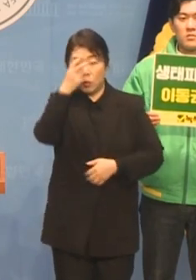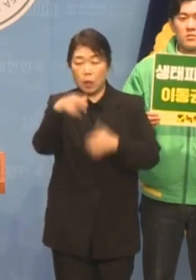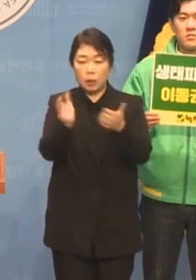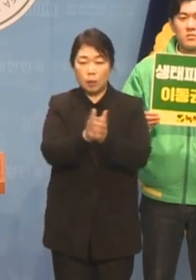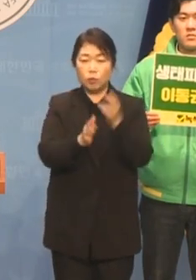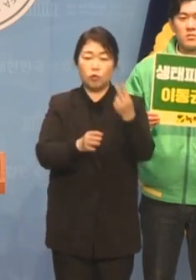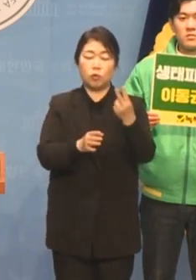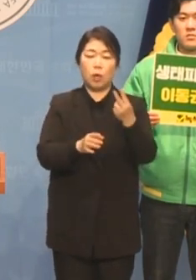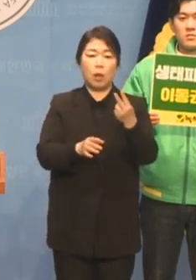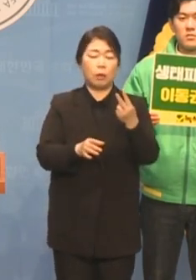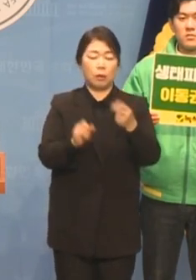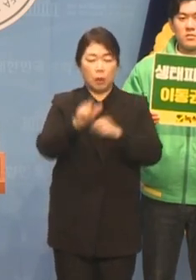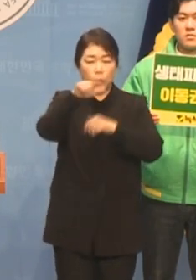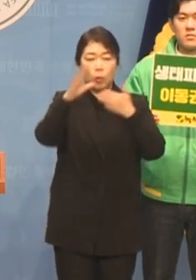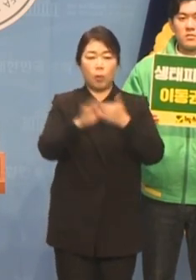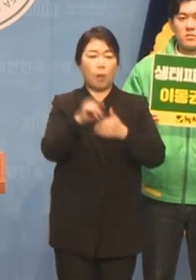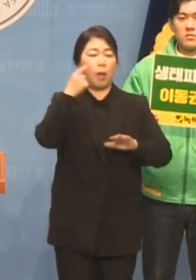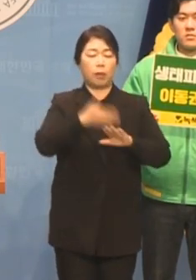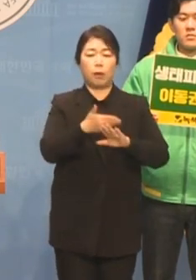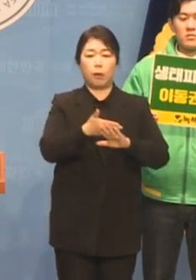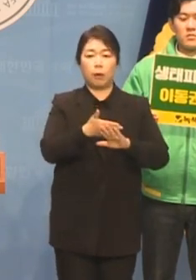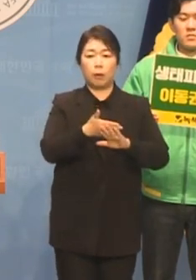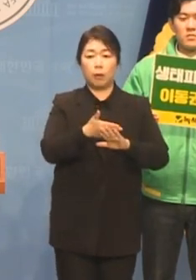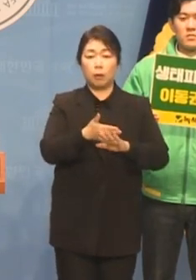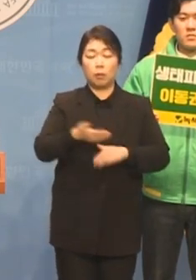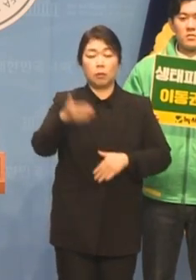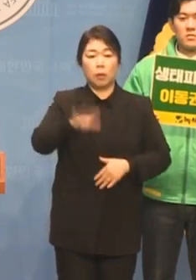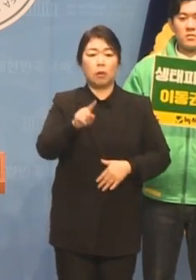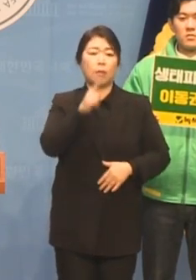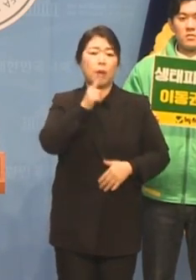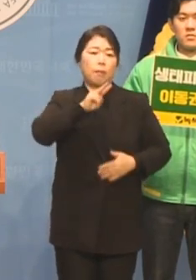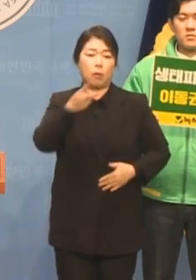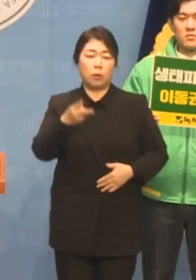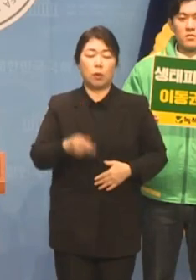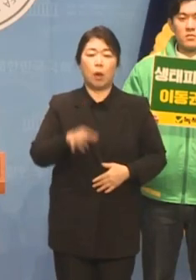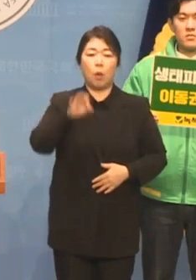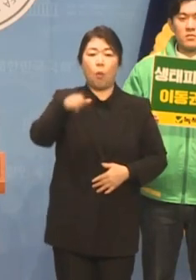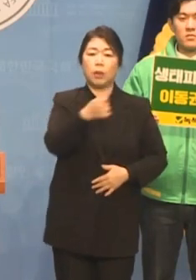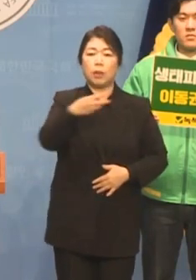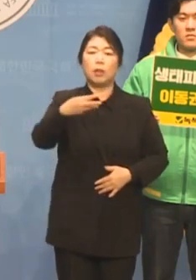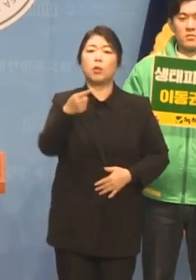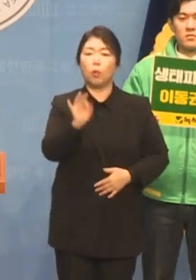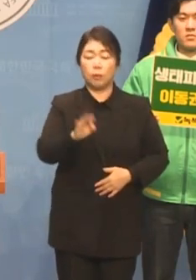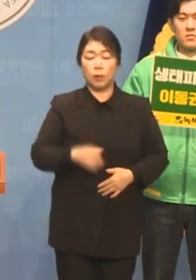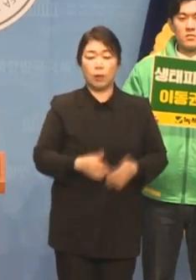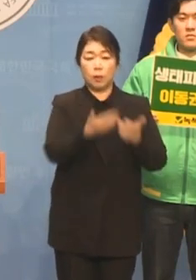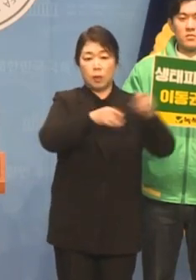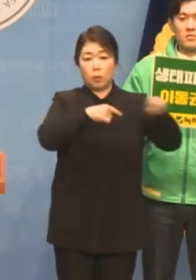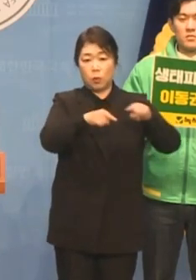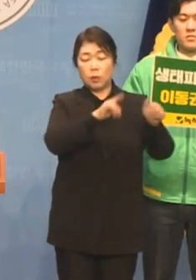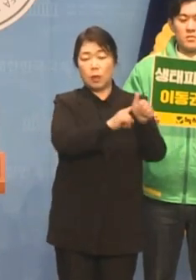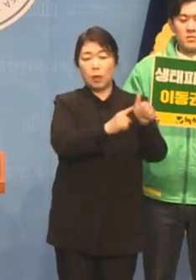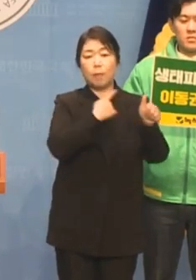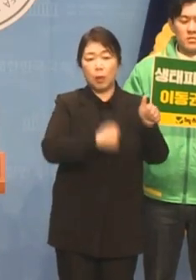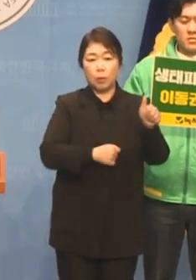높았습니다 하지만 이것을 뒤집은 자가 바로 원일용 씨입니다 당시 제주도